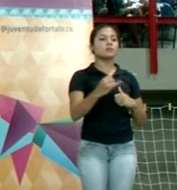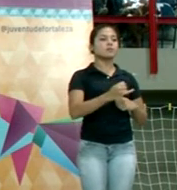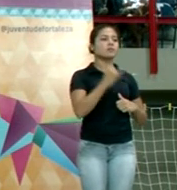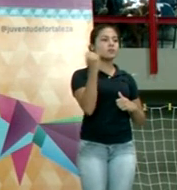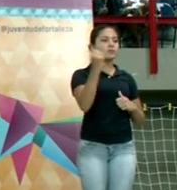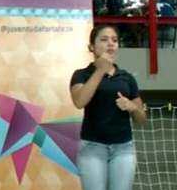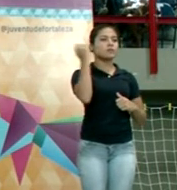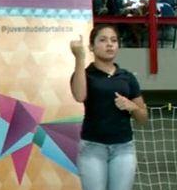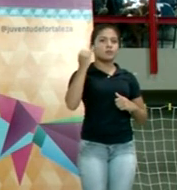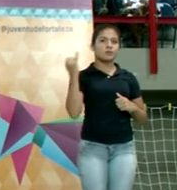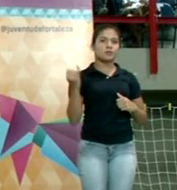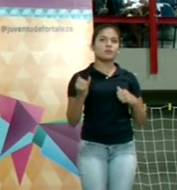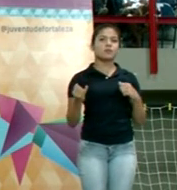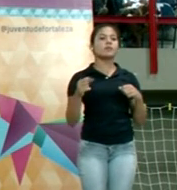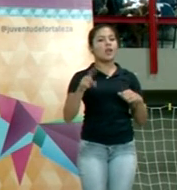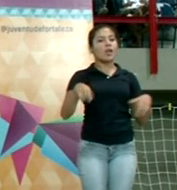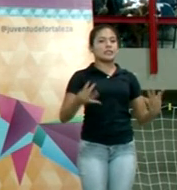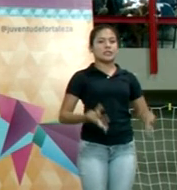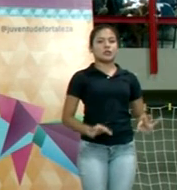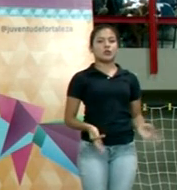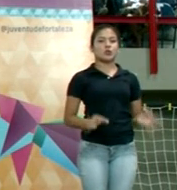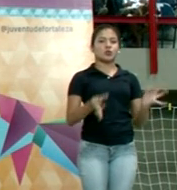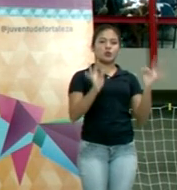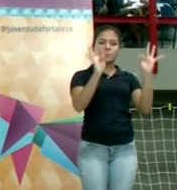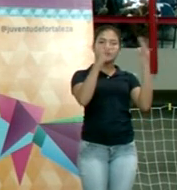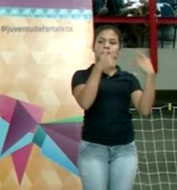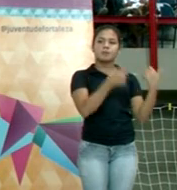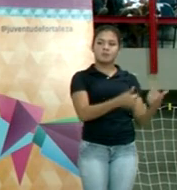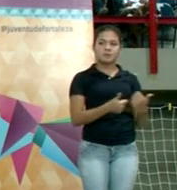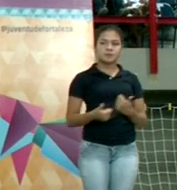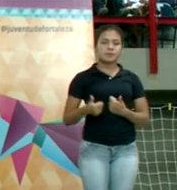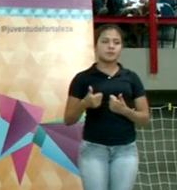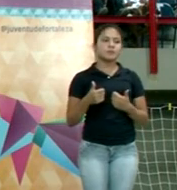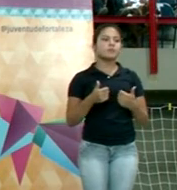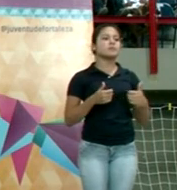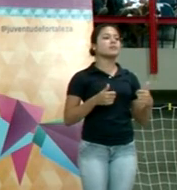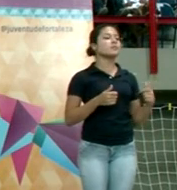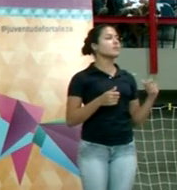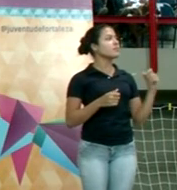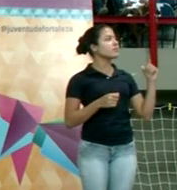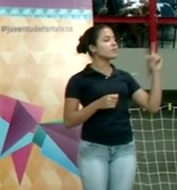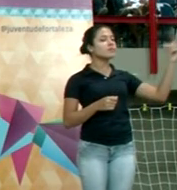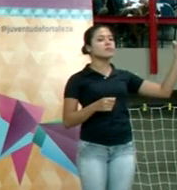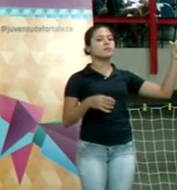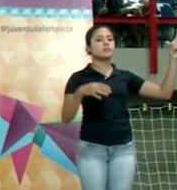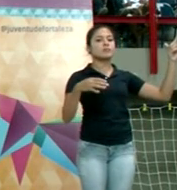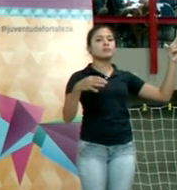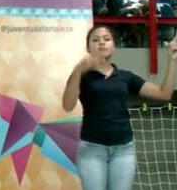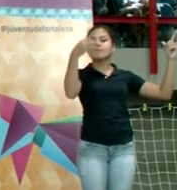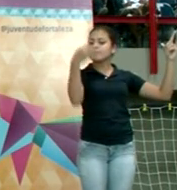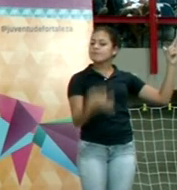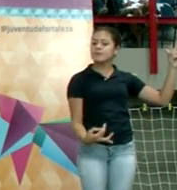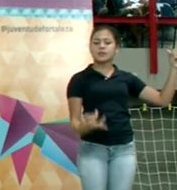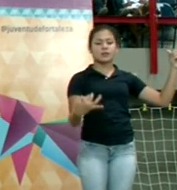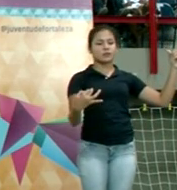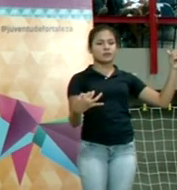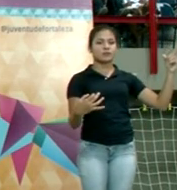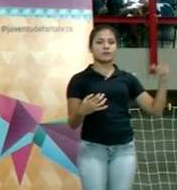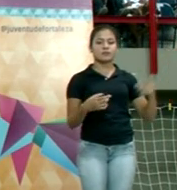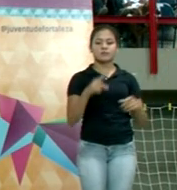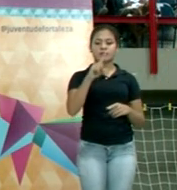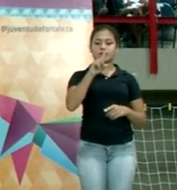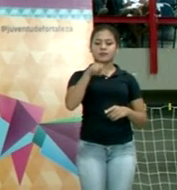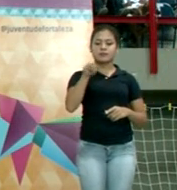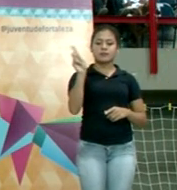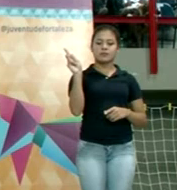importante, tá? E acaba sendo tecnologia também, não custa nada comentar para a prova. Então esse item aí, ele está 100% correto, um Czinho aí